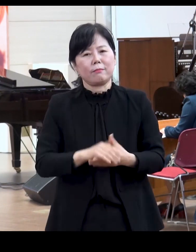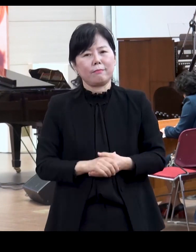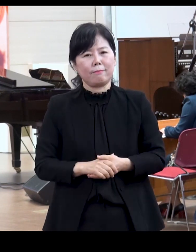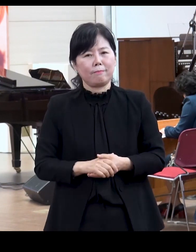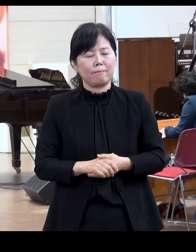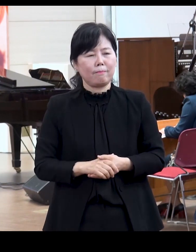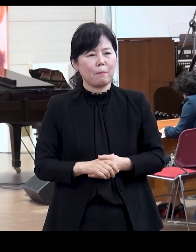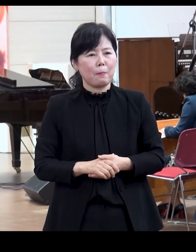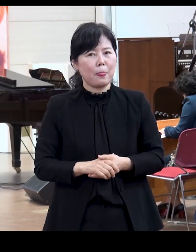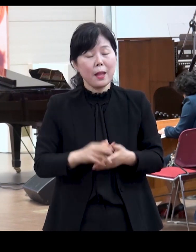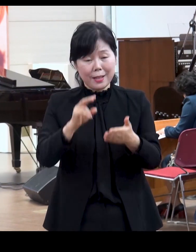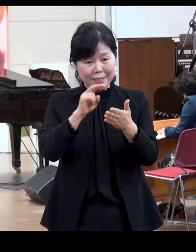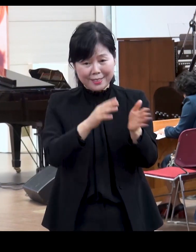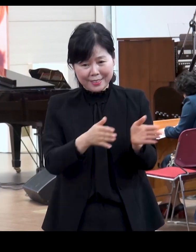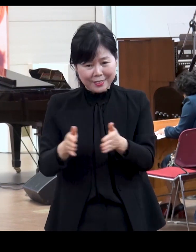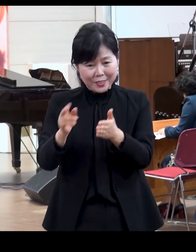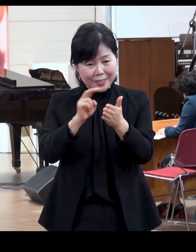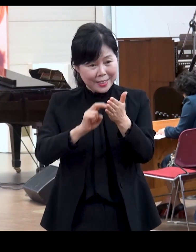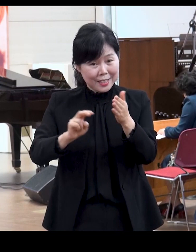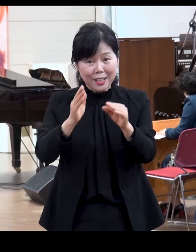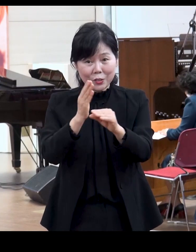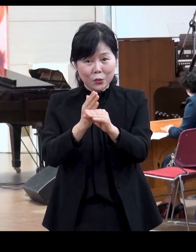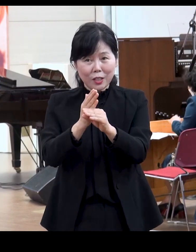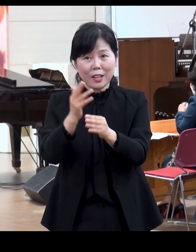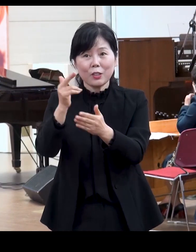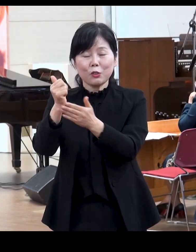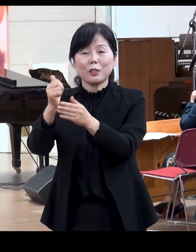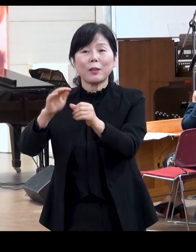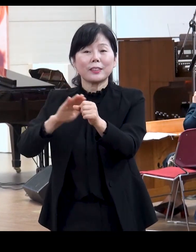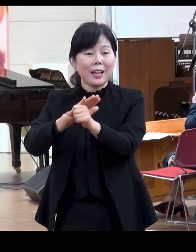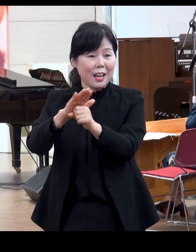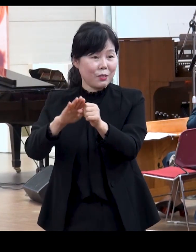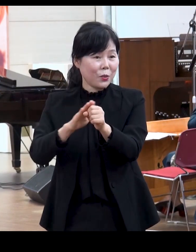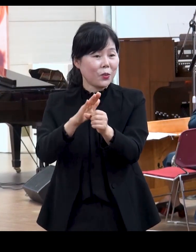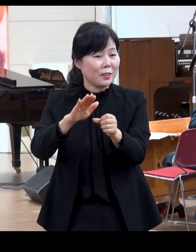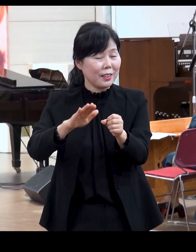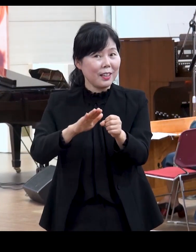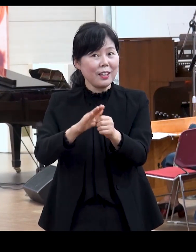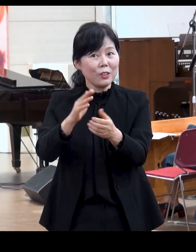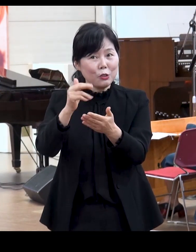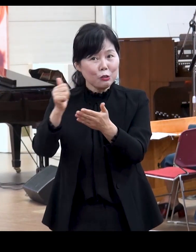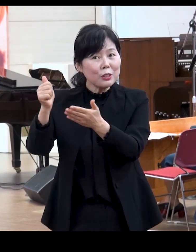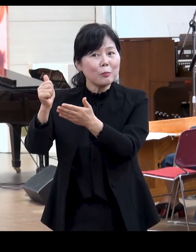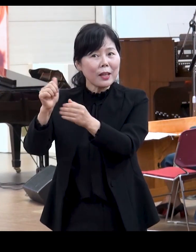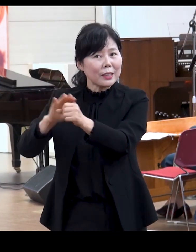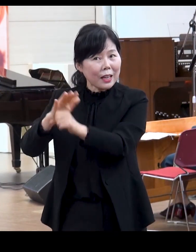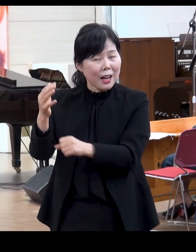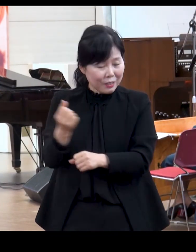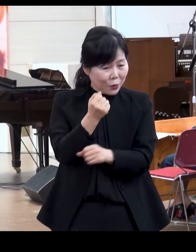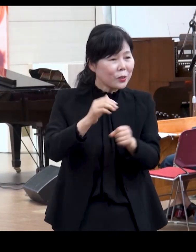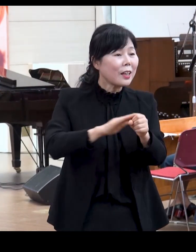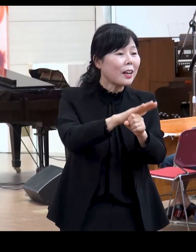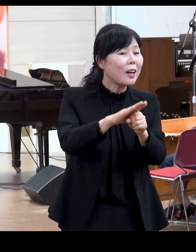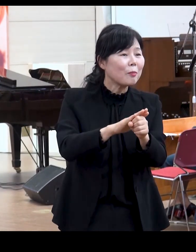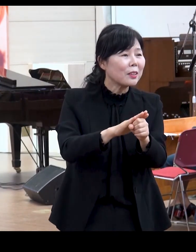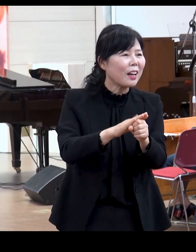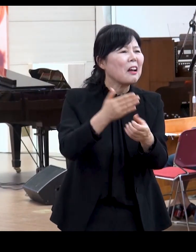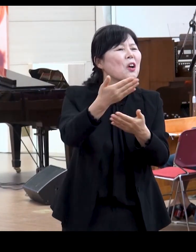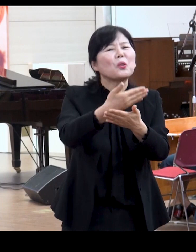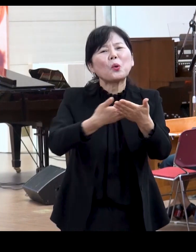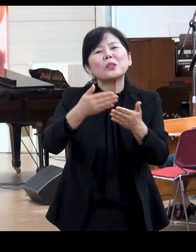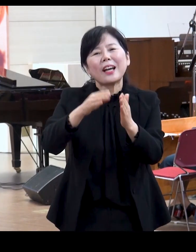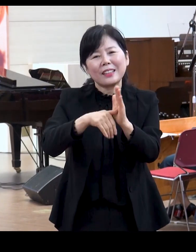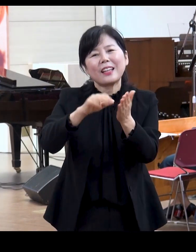여러분, 그 찬양 가운데 주의 사랑으로 사랑합니다 라는 찬양이 있습니다. 굉장히 오래된 찬양이에요. 교제송으로